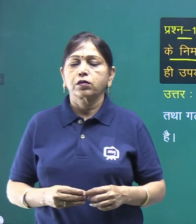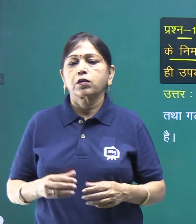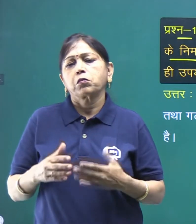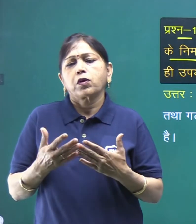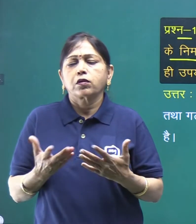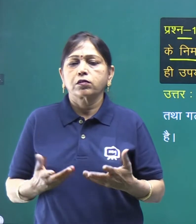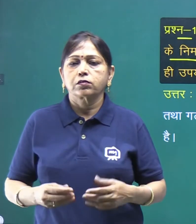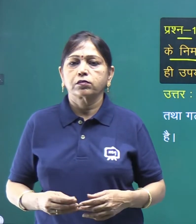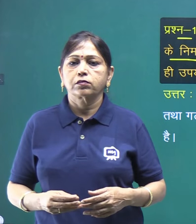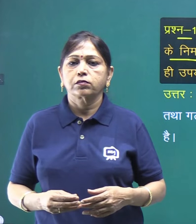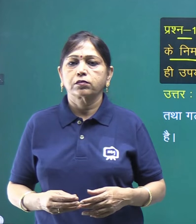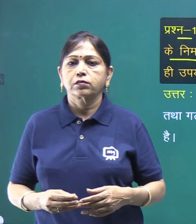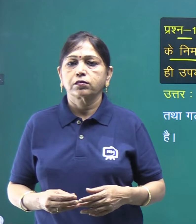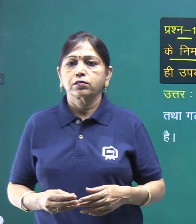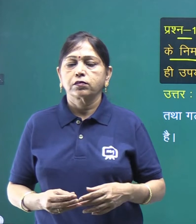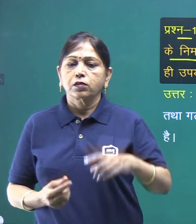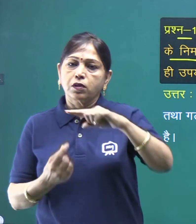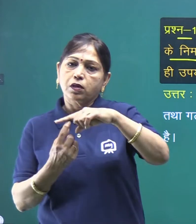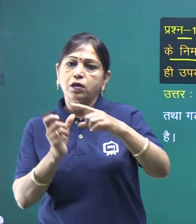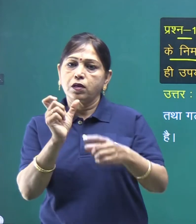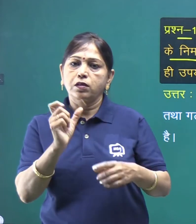प्राय टंगस्टन का